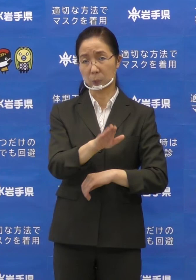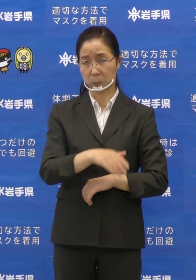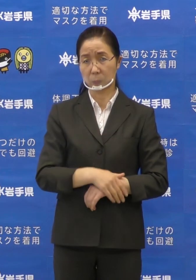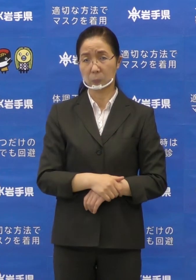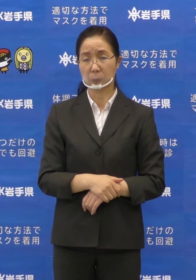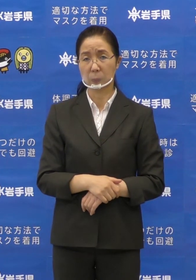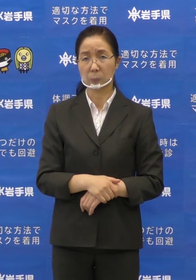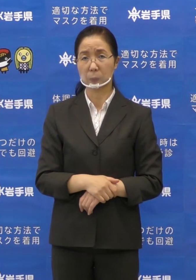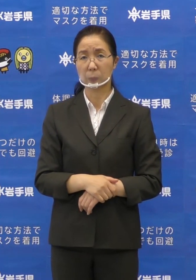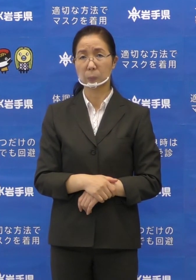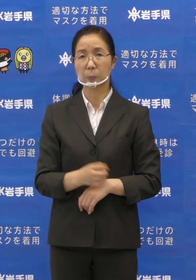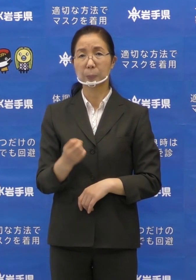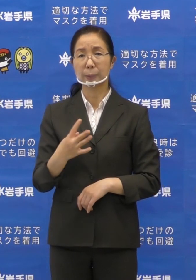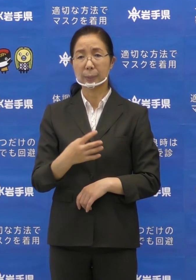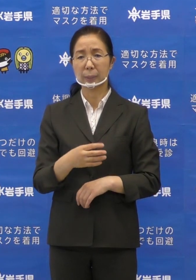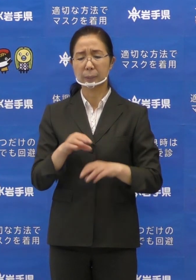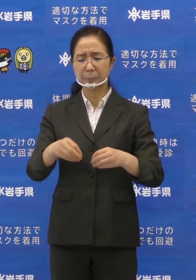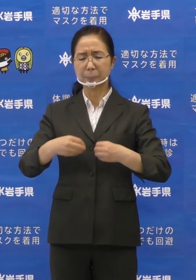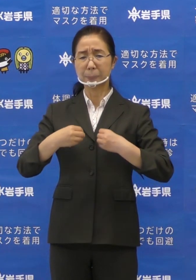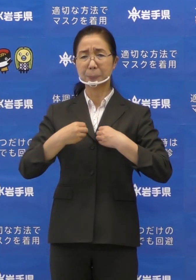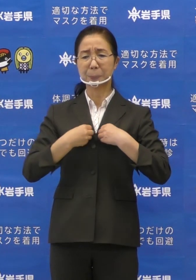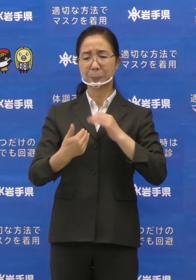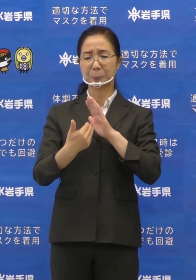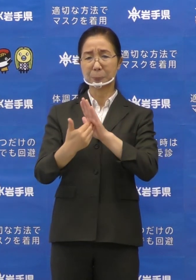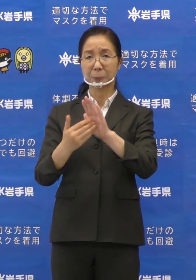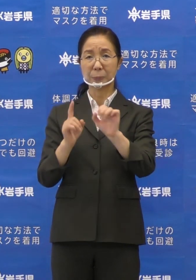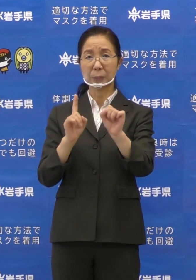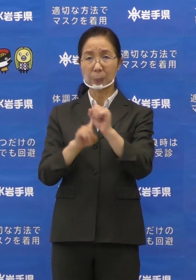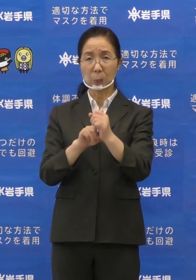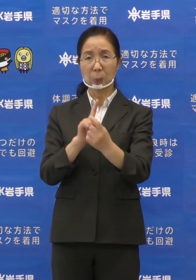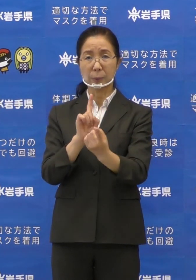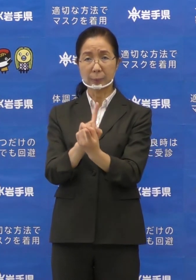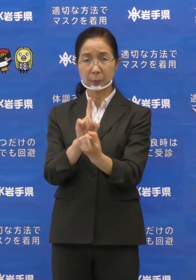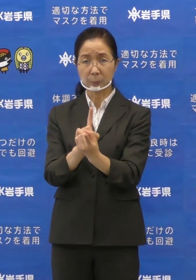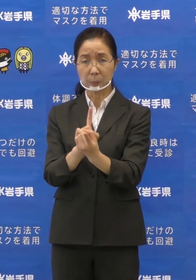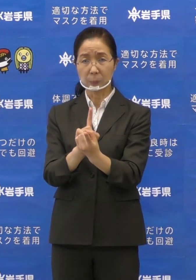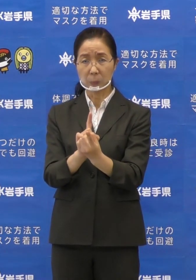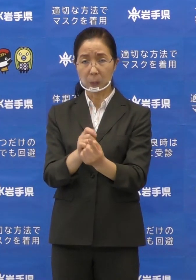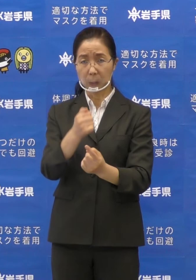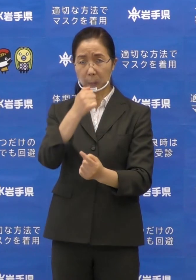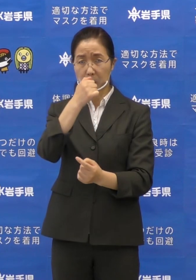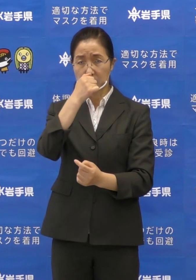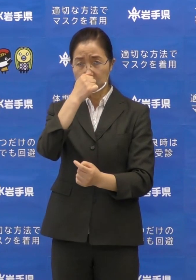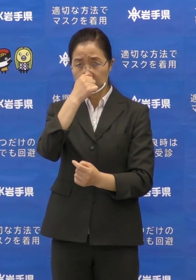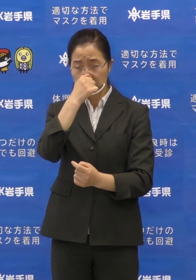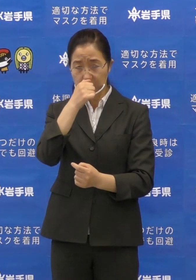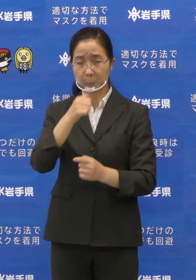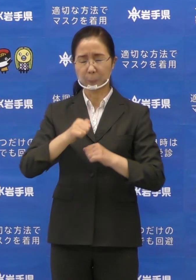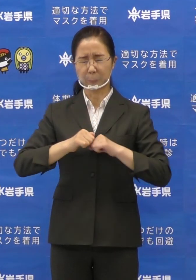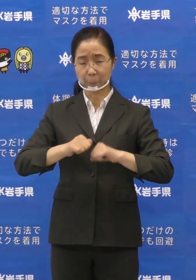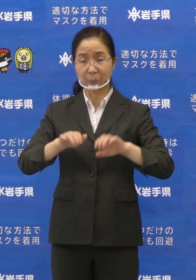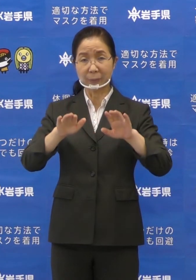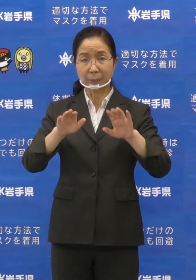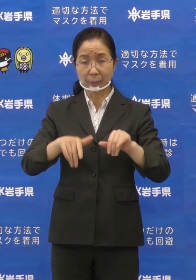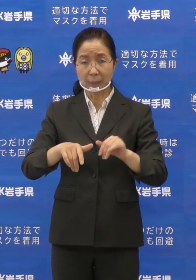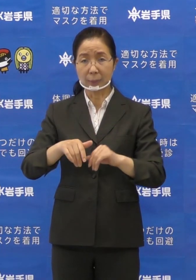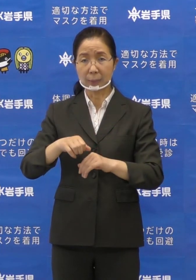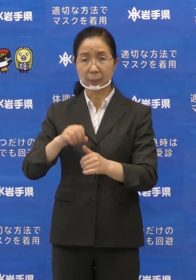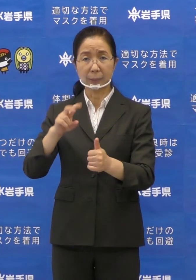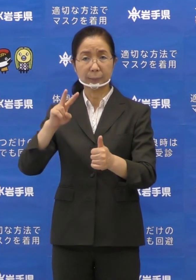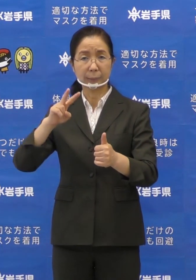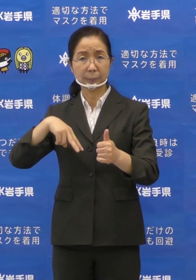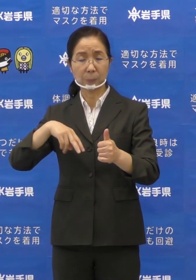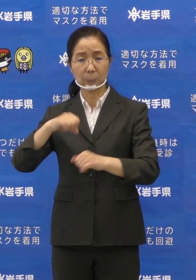から感染対策を徹底させるための、県によるこう認証に、合格するため